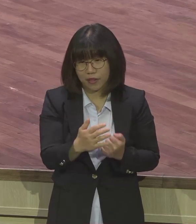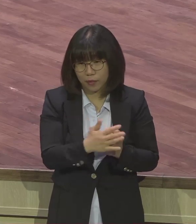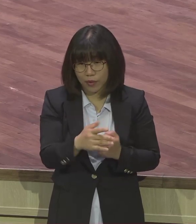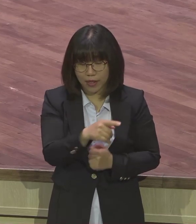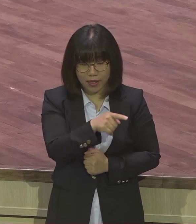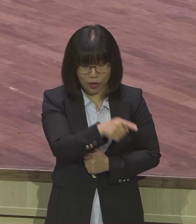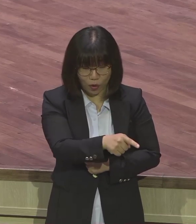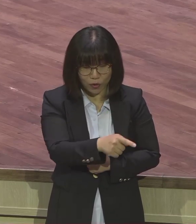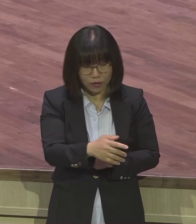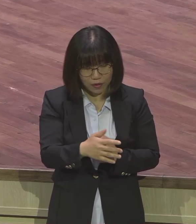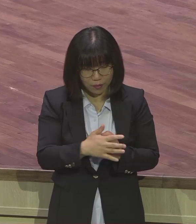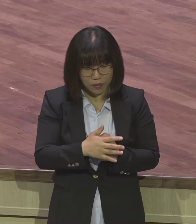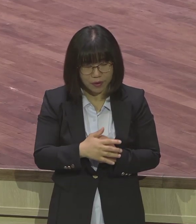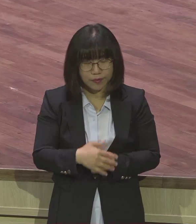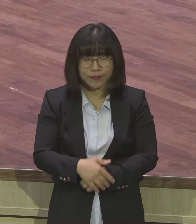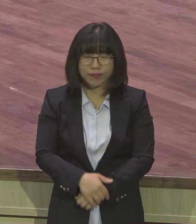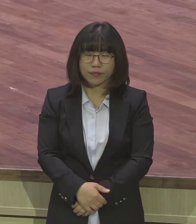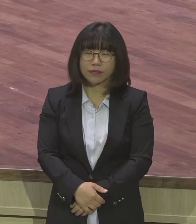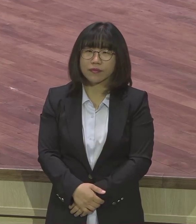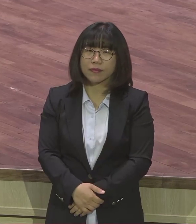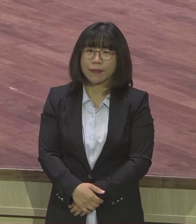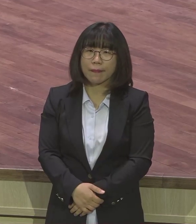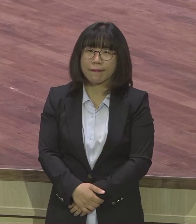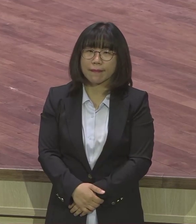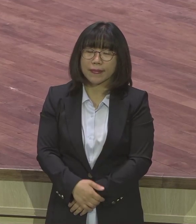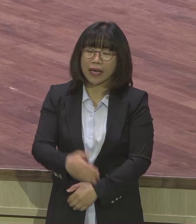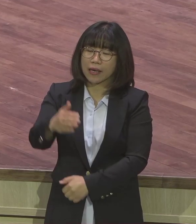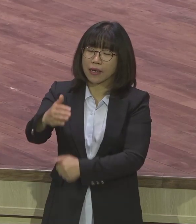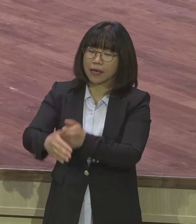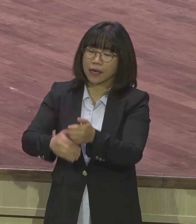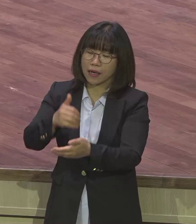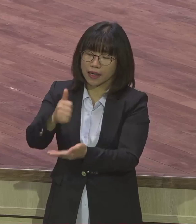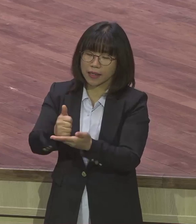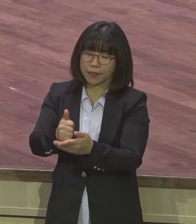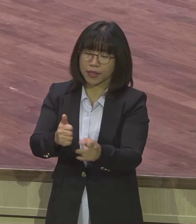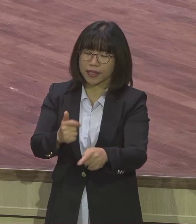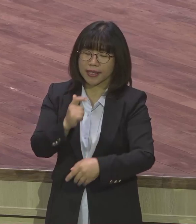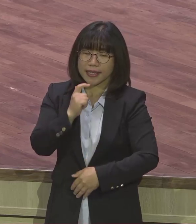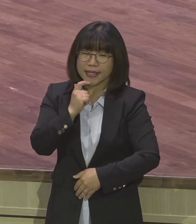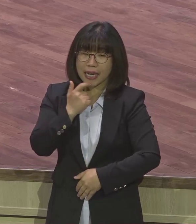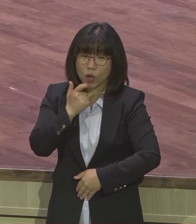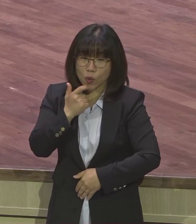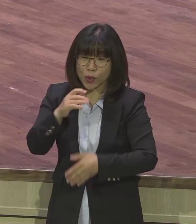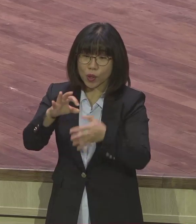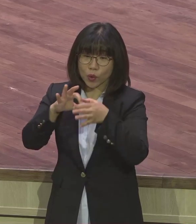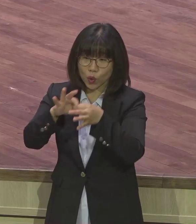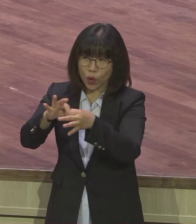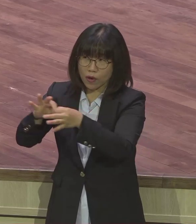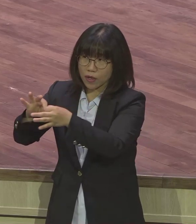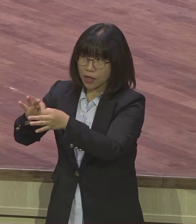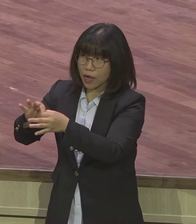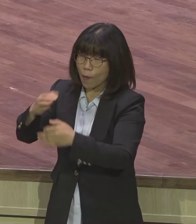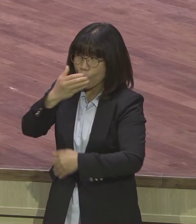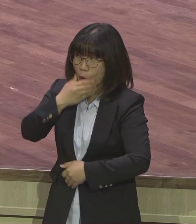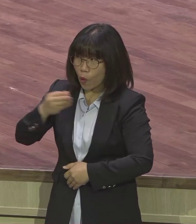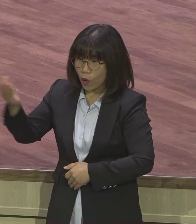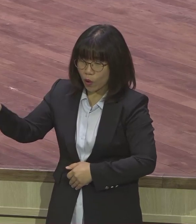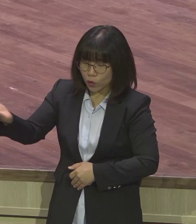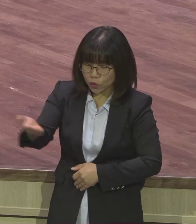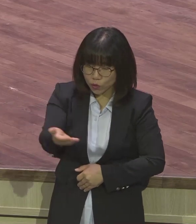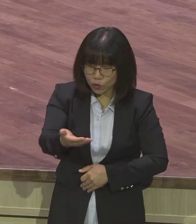여호와 이 창조주 여호와 하나님이 너를 통해서 복 주신을 내가 깨달았다.